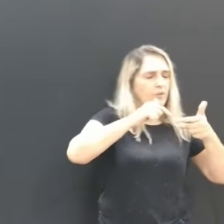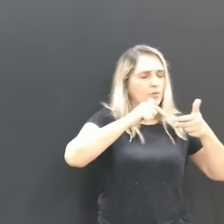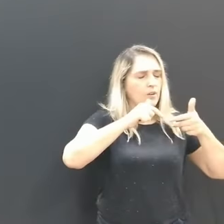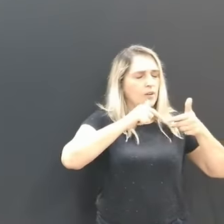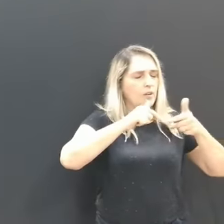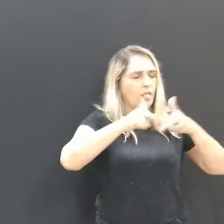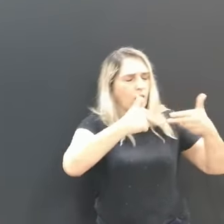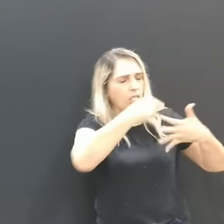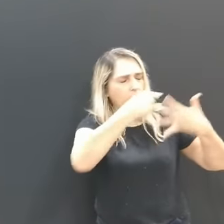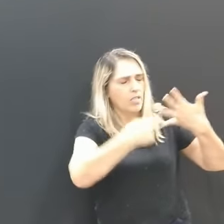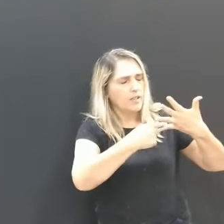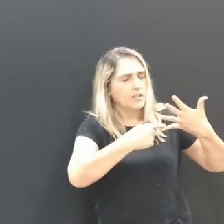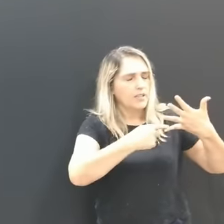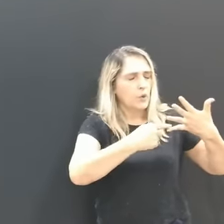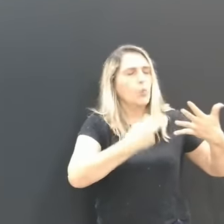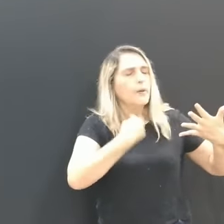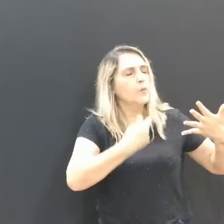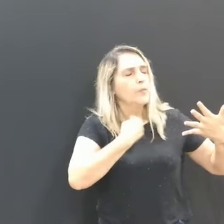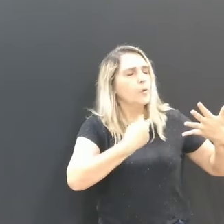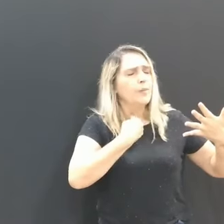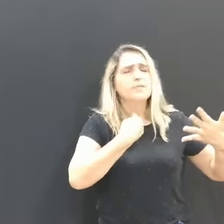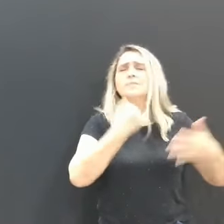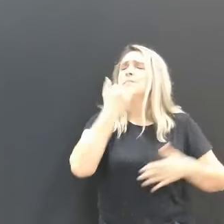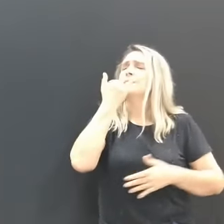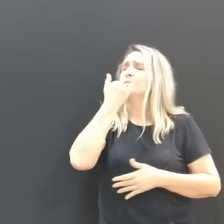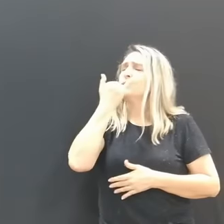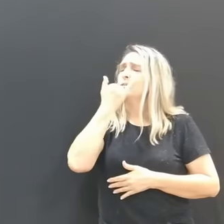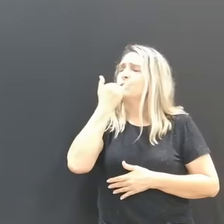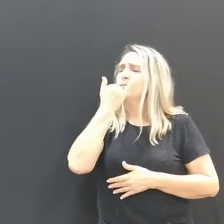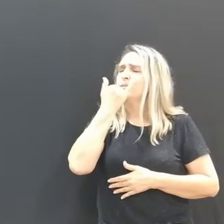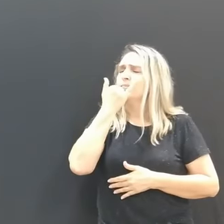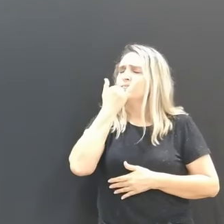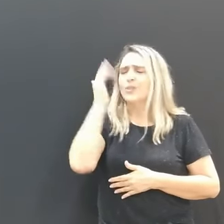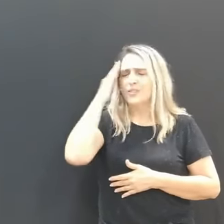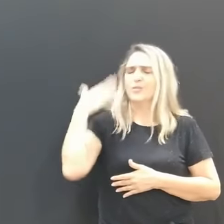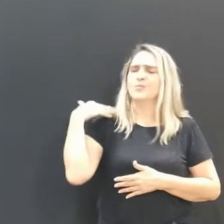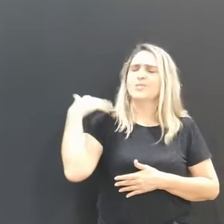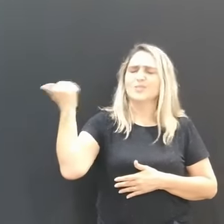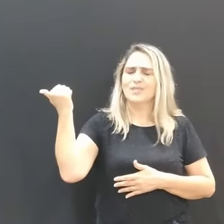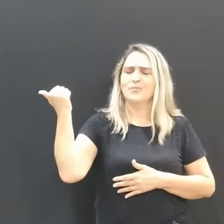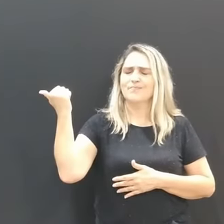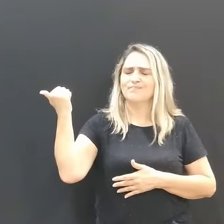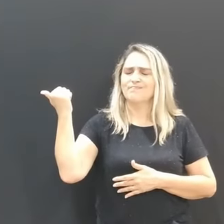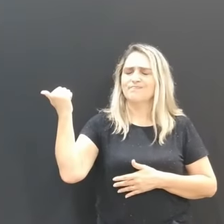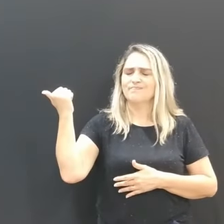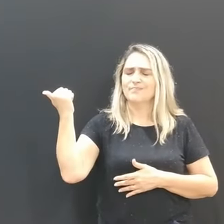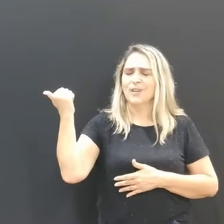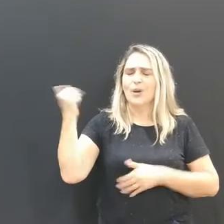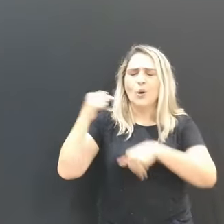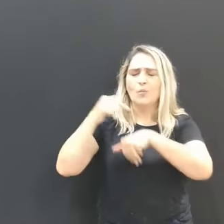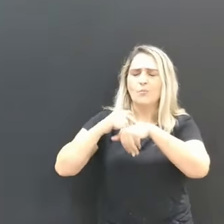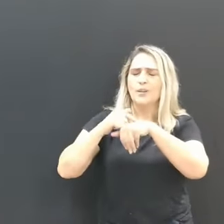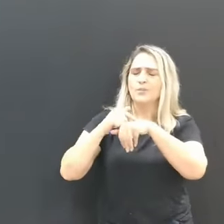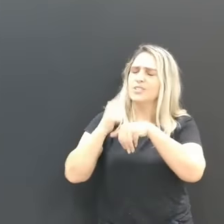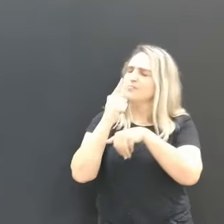horas de dificuldades, de problemas, de angústias, em situações em que eu não via solução, o Senhor cuidava de mim. E o